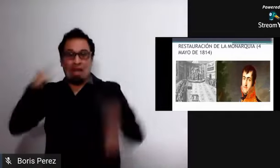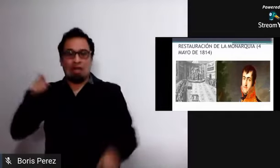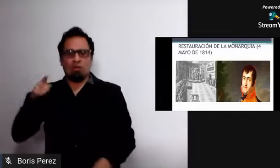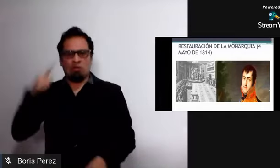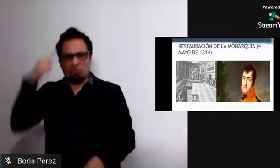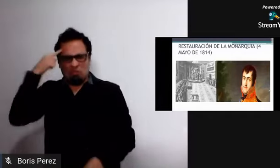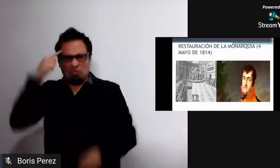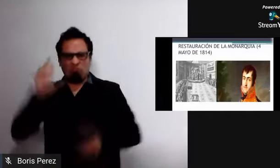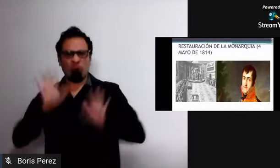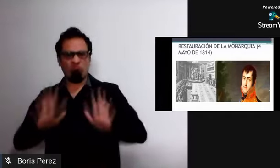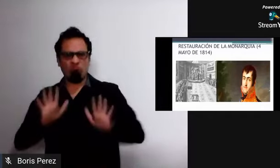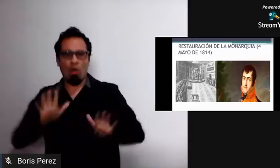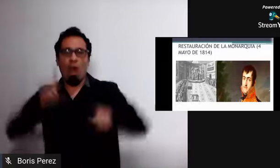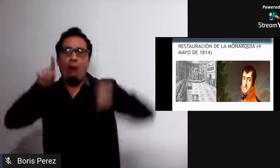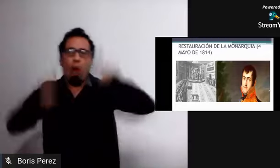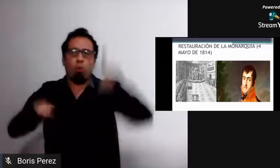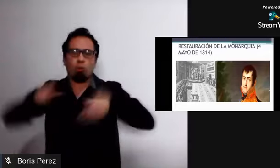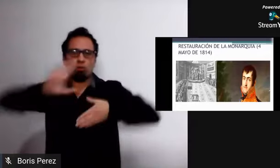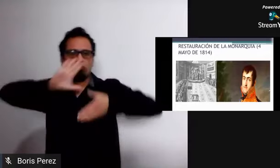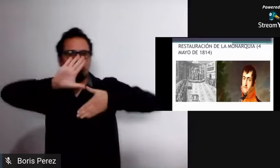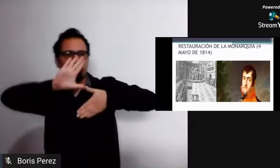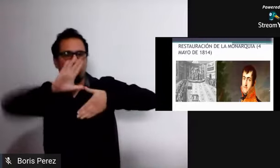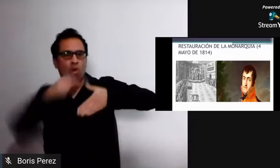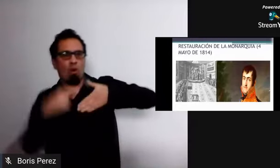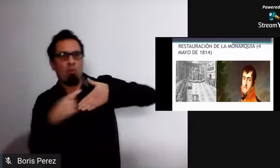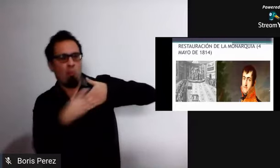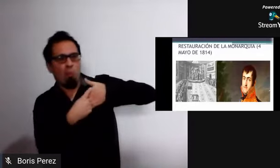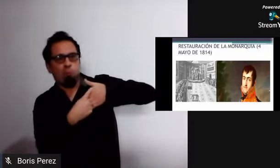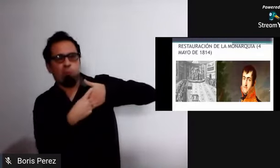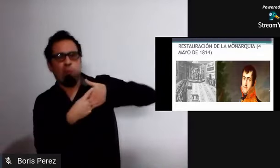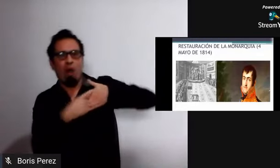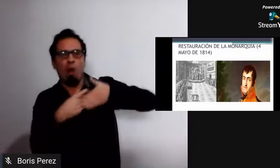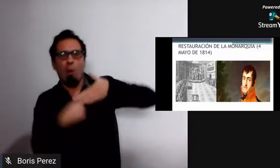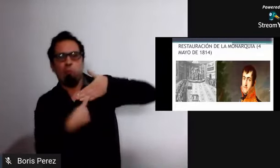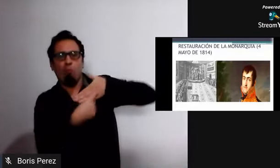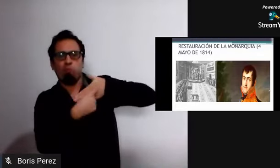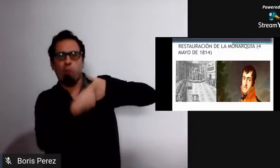Fernando VII. Él recupera la corona y en